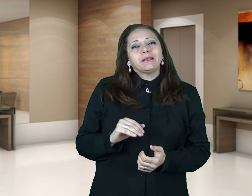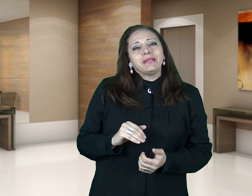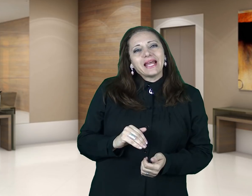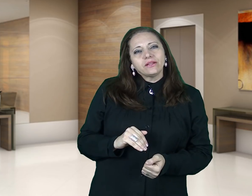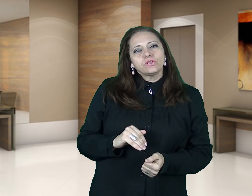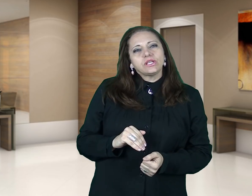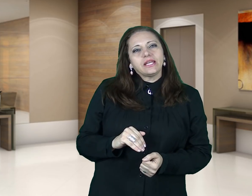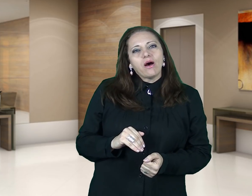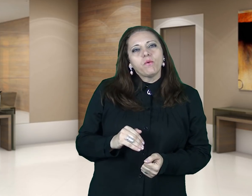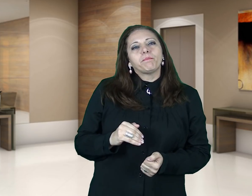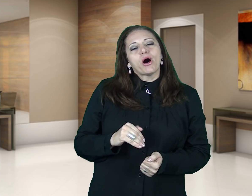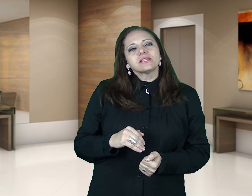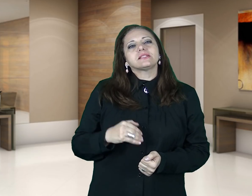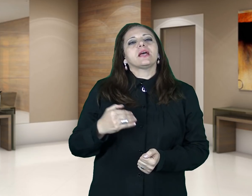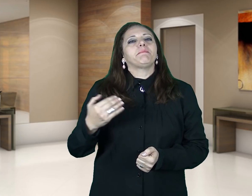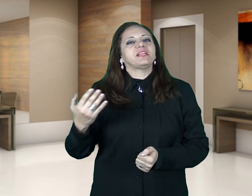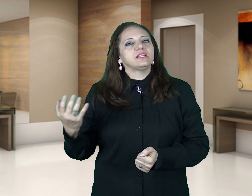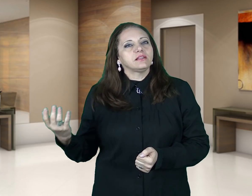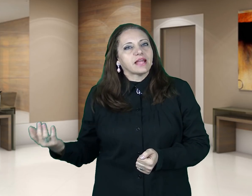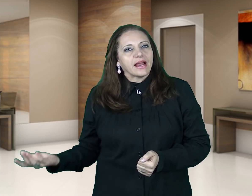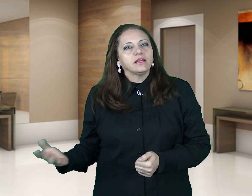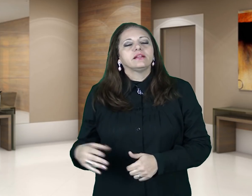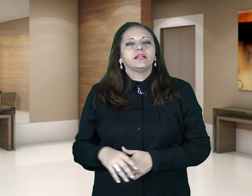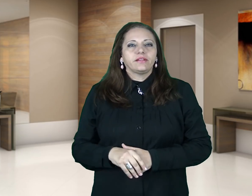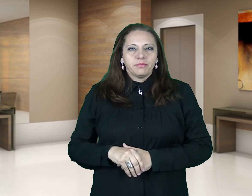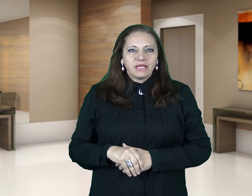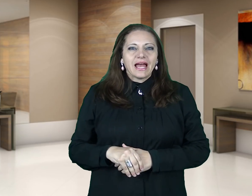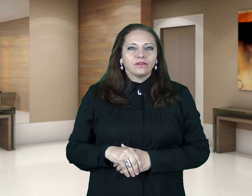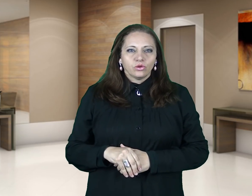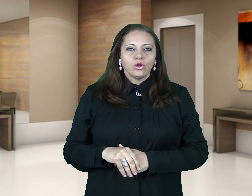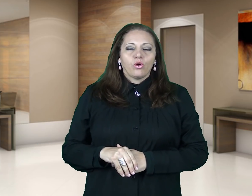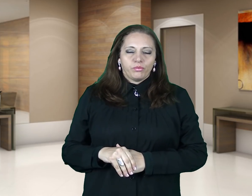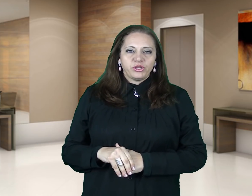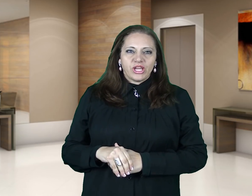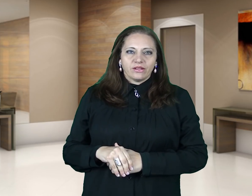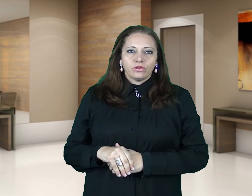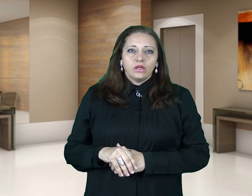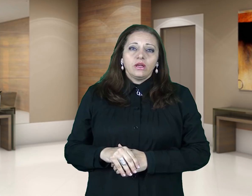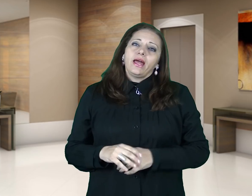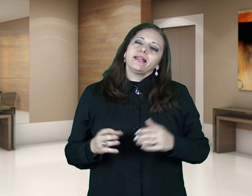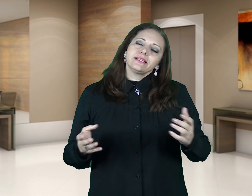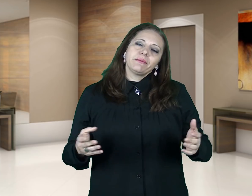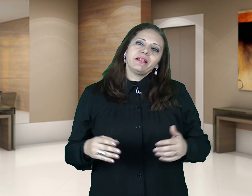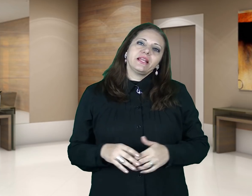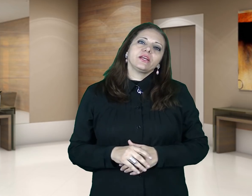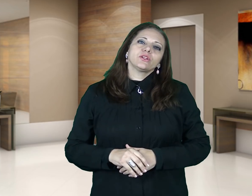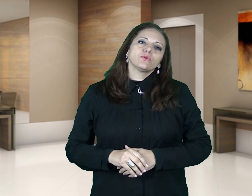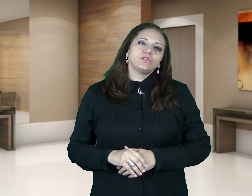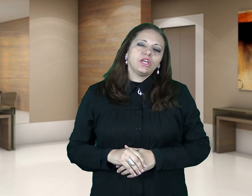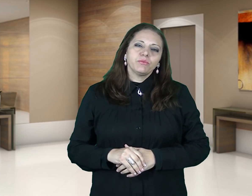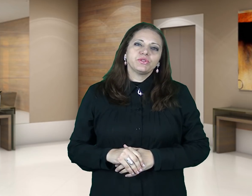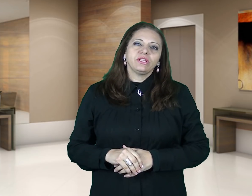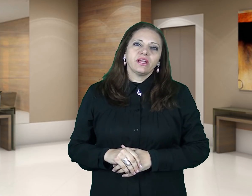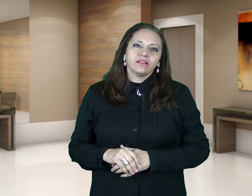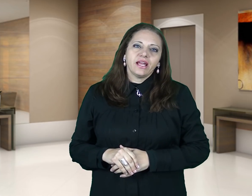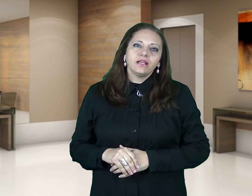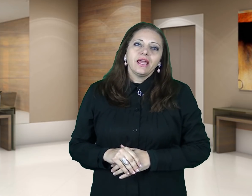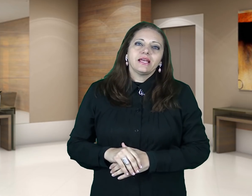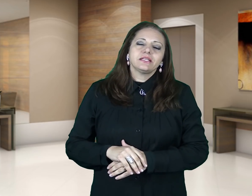que determinado sinal possa representar determinado objeto. É dessa maneira que nós conseguimos entender